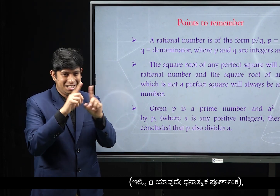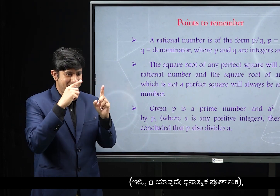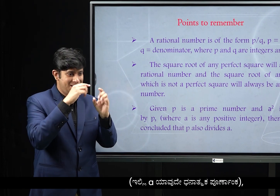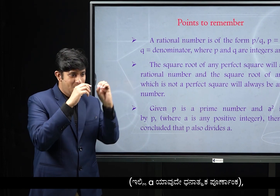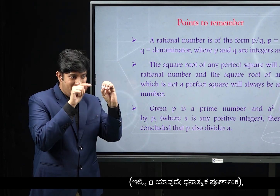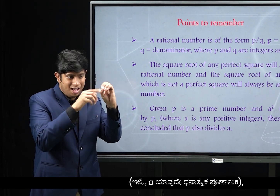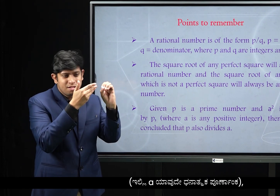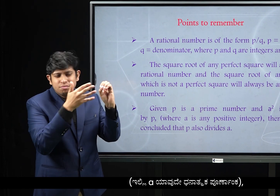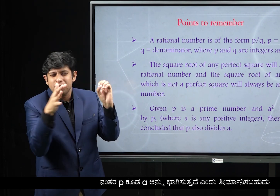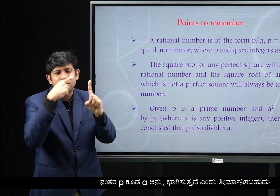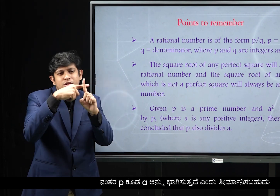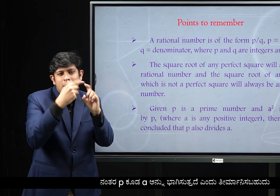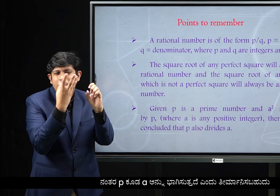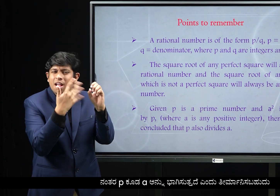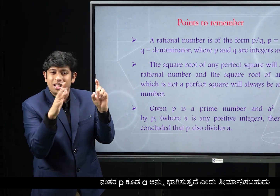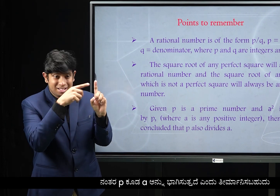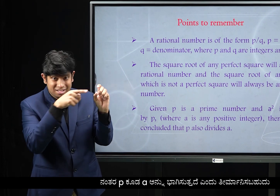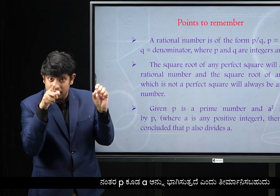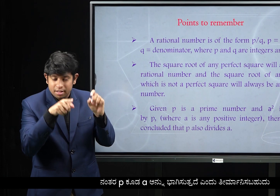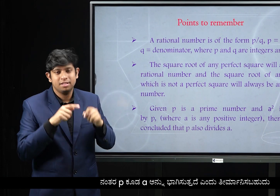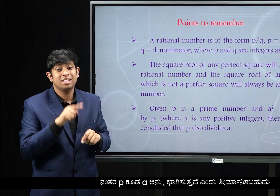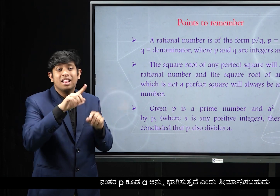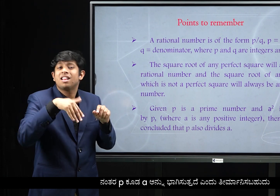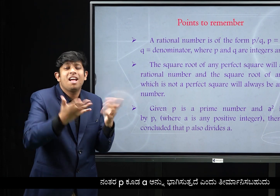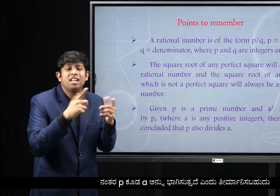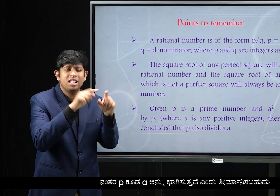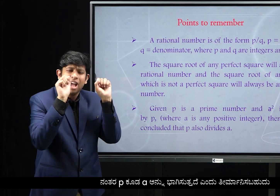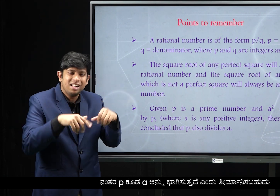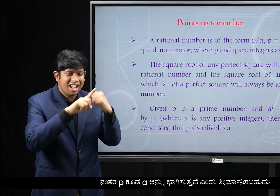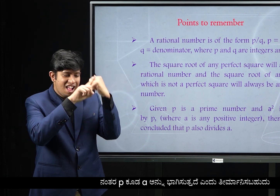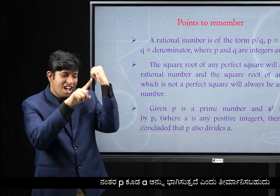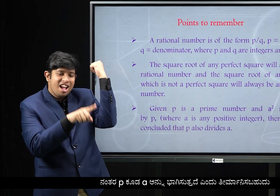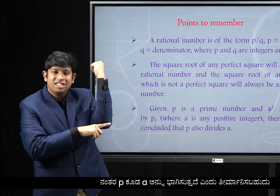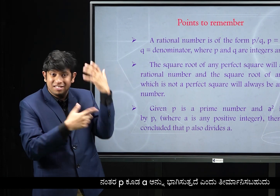ಧನಾತ್ಮಕ ಪೂರ್ಣಾಂಕ, ನಂತರ p ಕೂಡ a ಅನ್ನು ಭಾಗಿಸುತ್ತದೆ ಎಂದು ತೀರ್ಮಾನಿಸಬಹುದು.